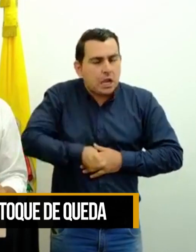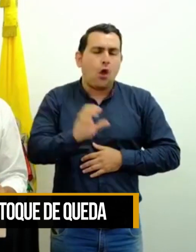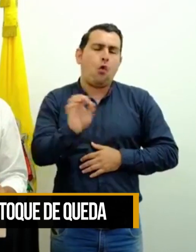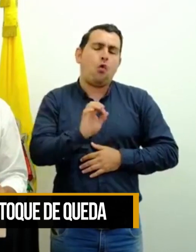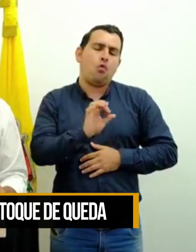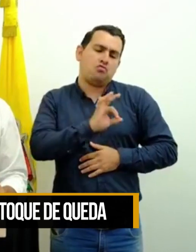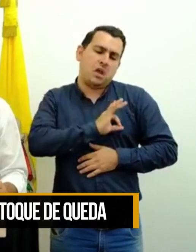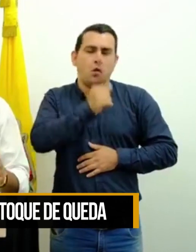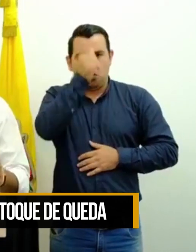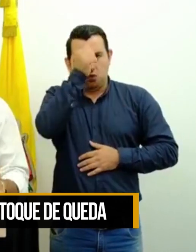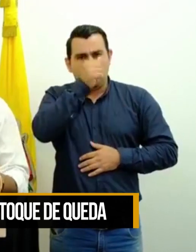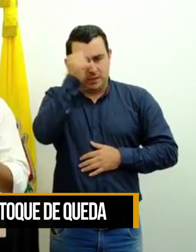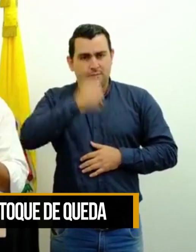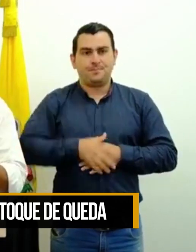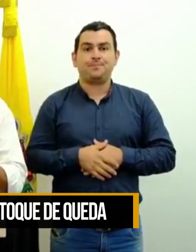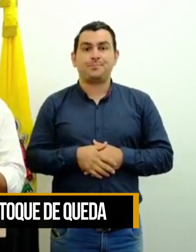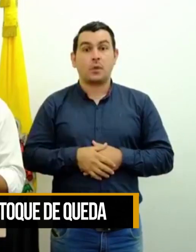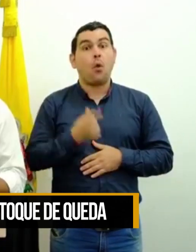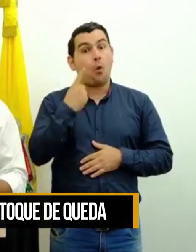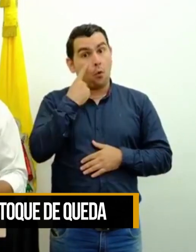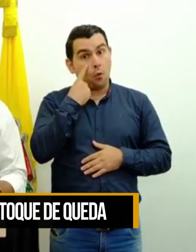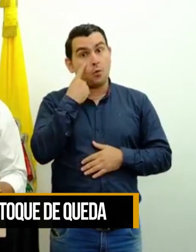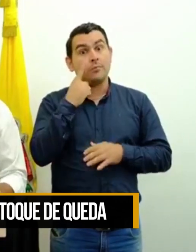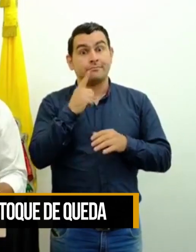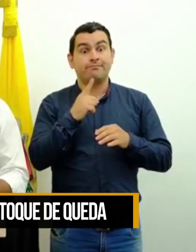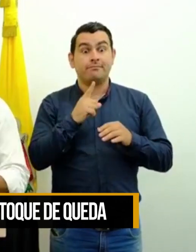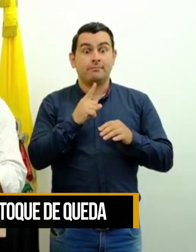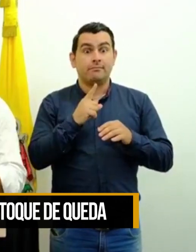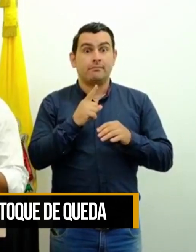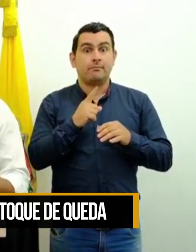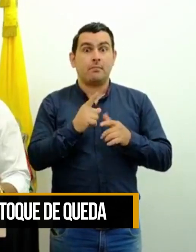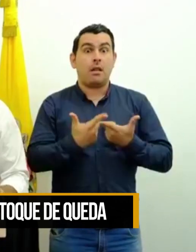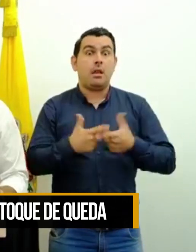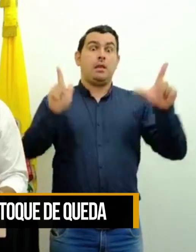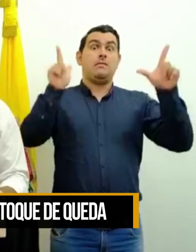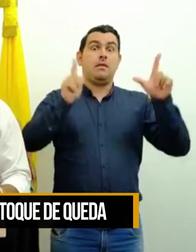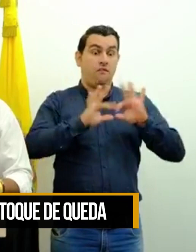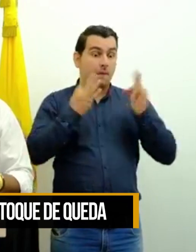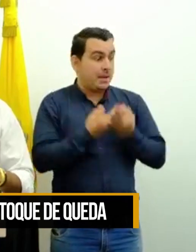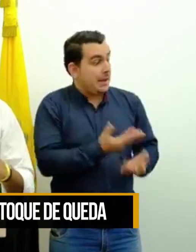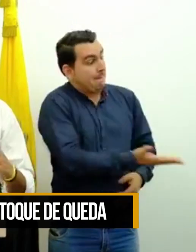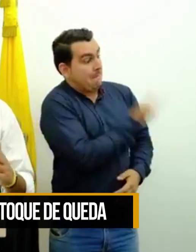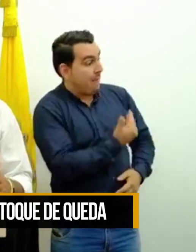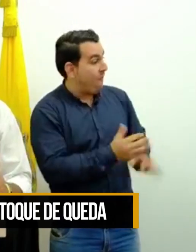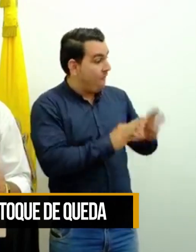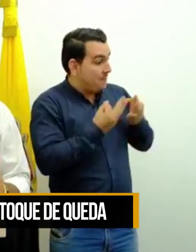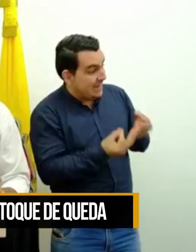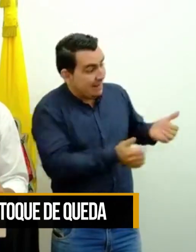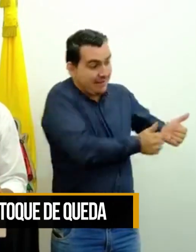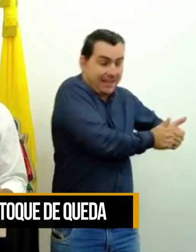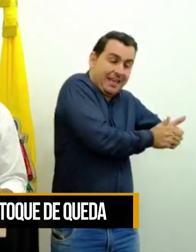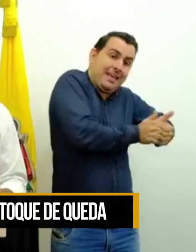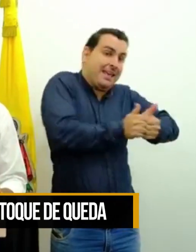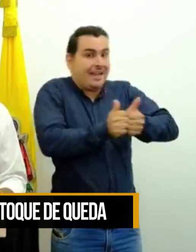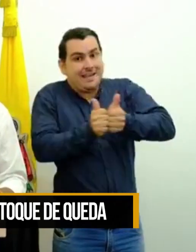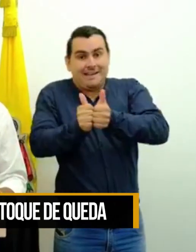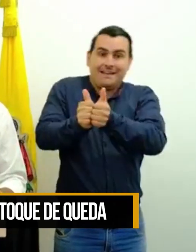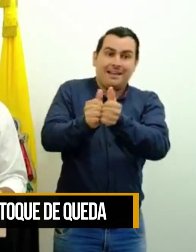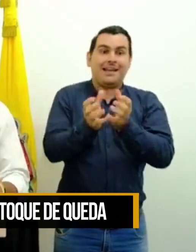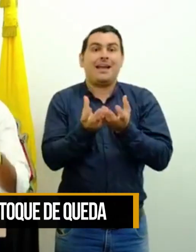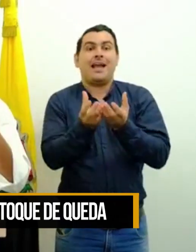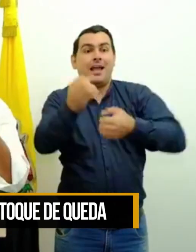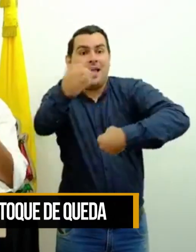semana. Ah, eso sí, con algunas limitaciones. No va a ir toda la familia, no vamos a ir cinco a mercar.